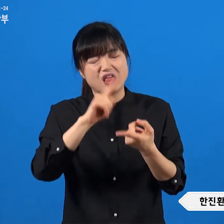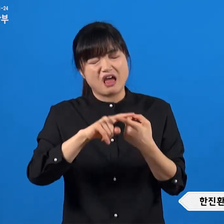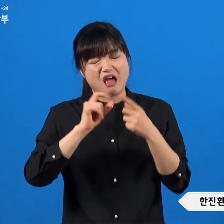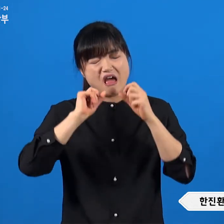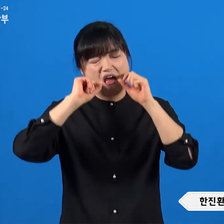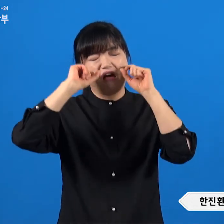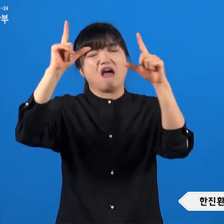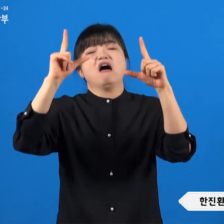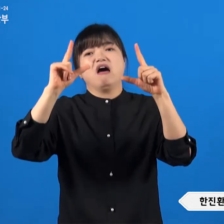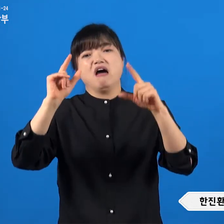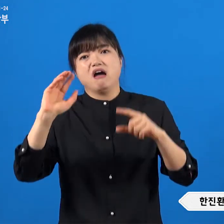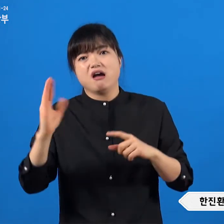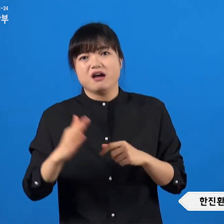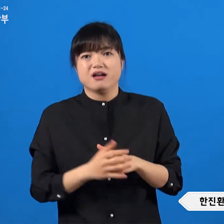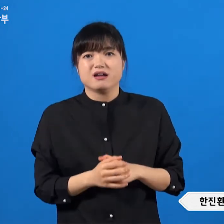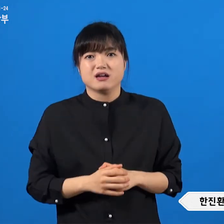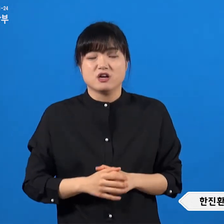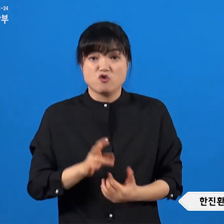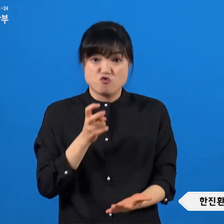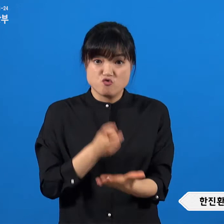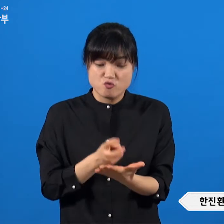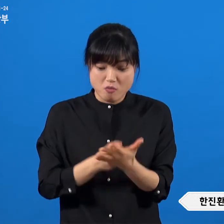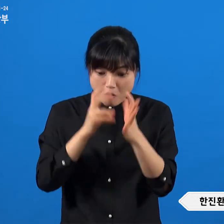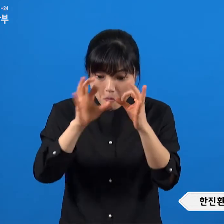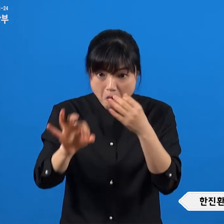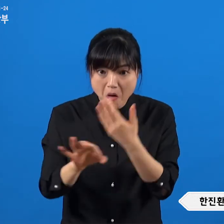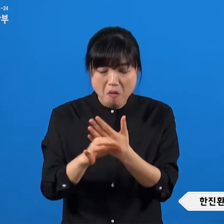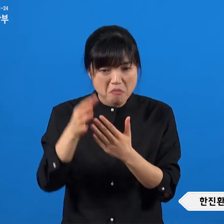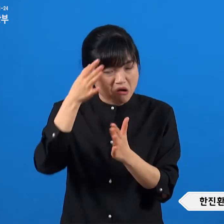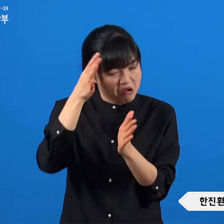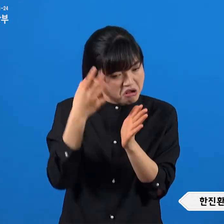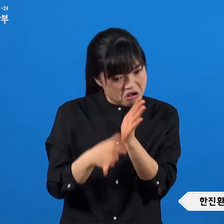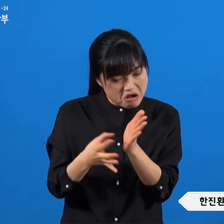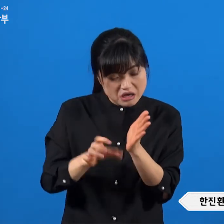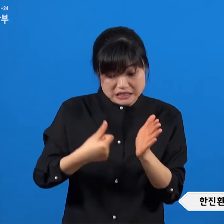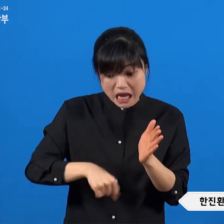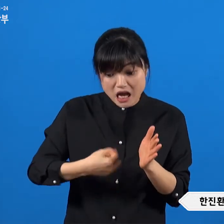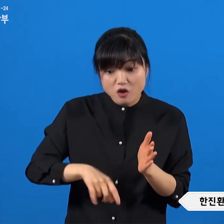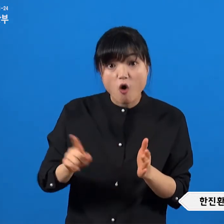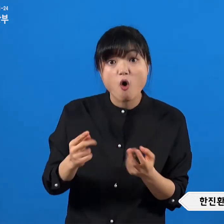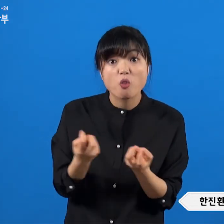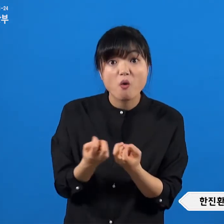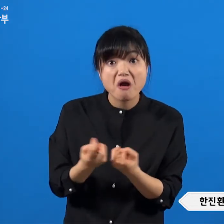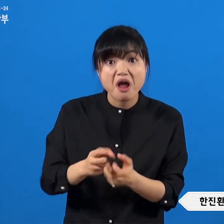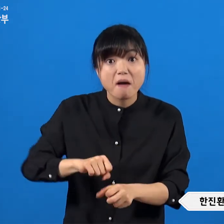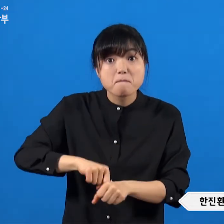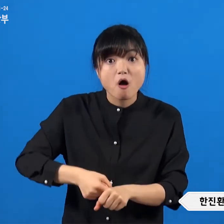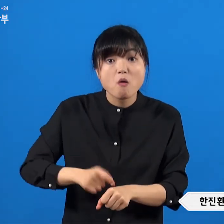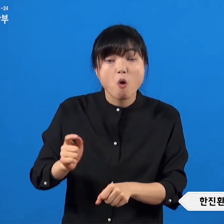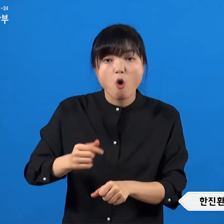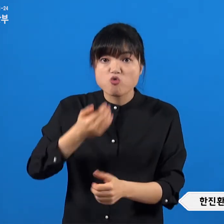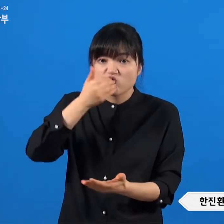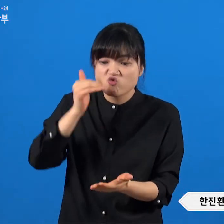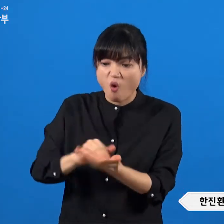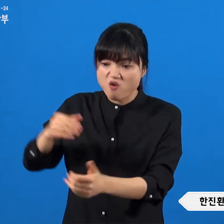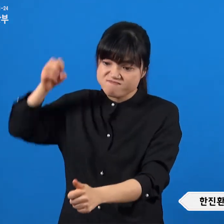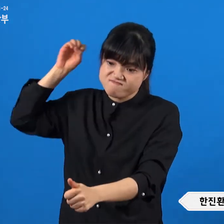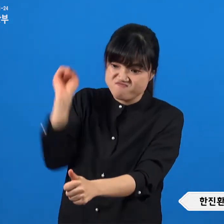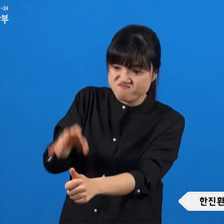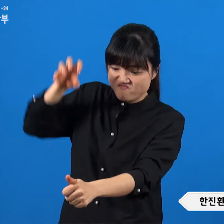것입니다. 율법에 보면 패역한 자식들은 돌로 쳐서 죽이라 하는 무시무시한 규정이